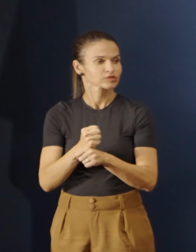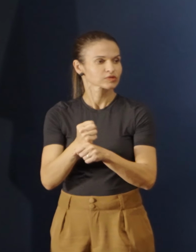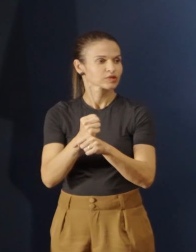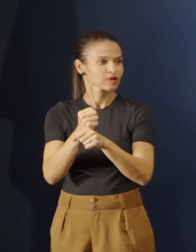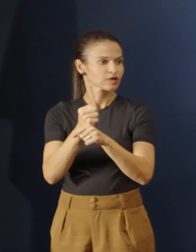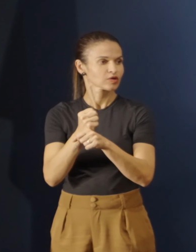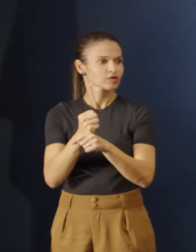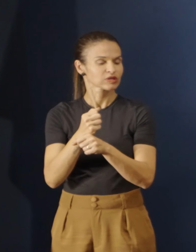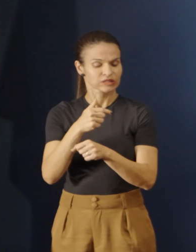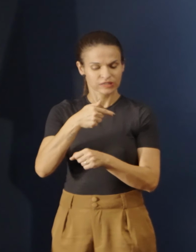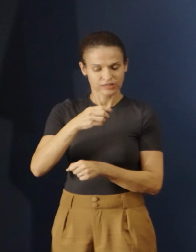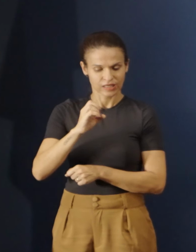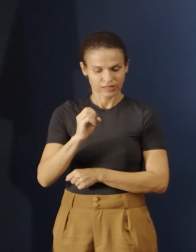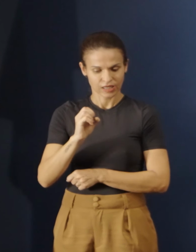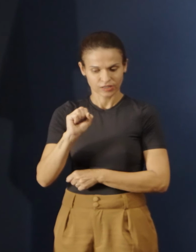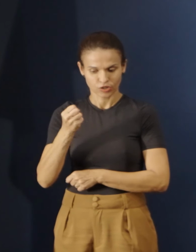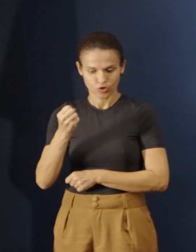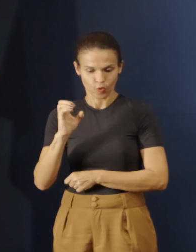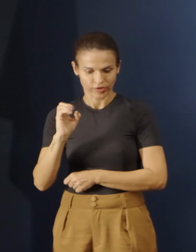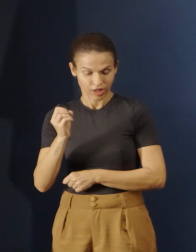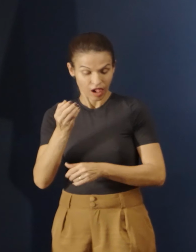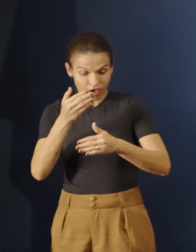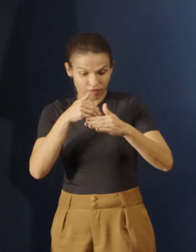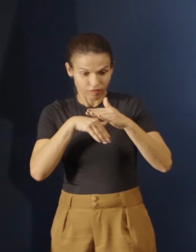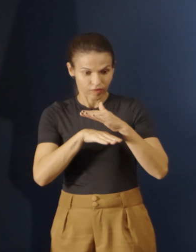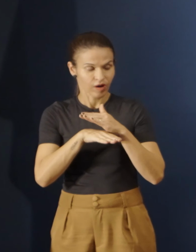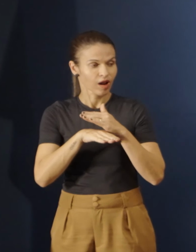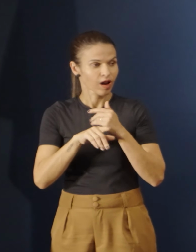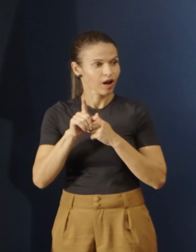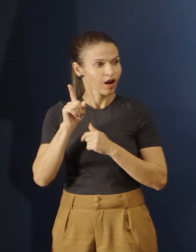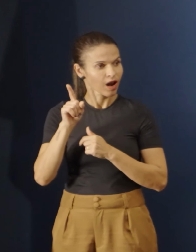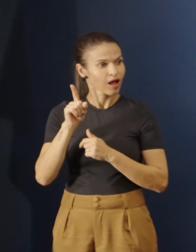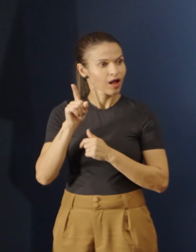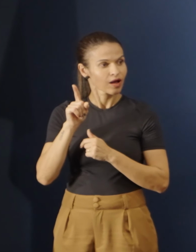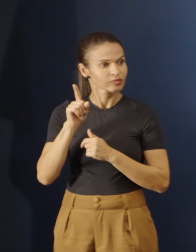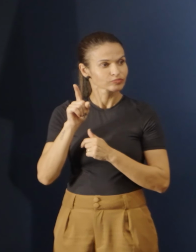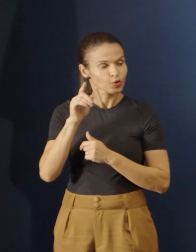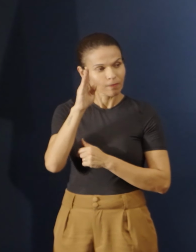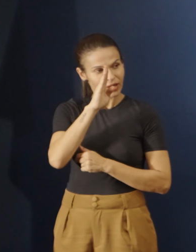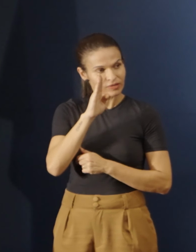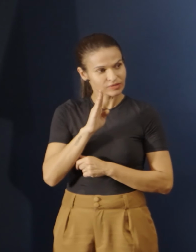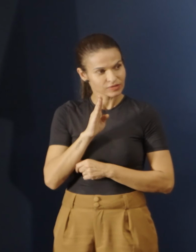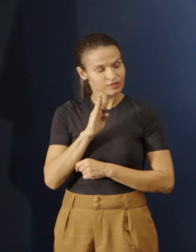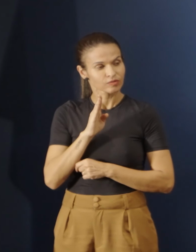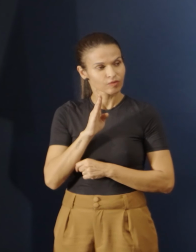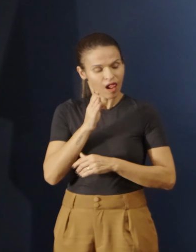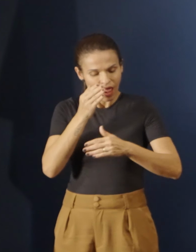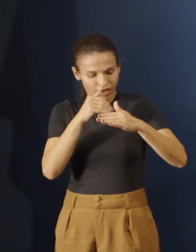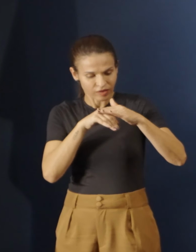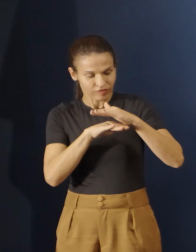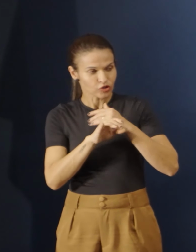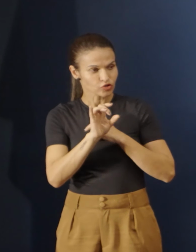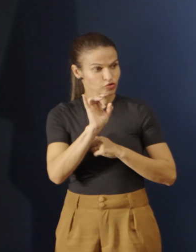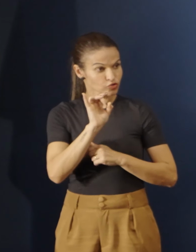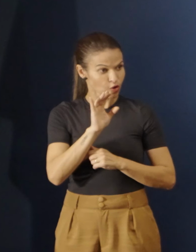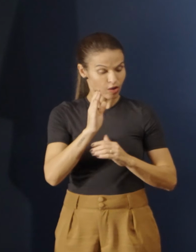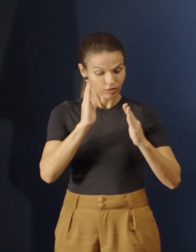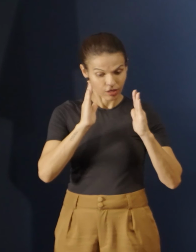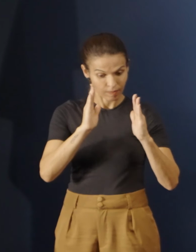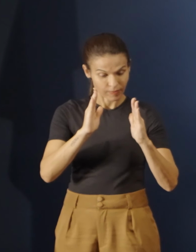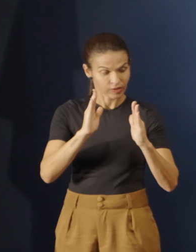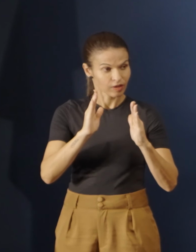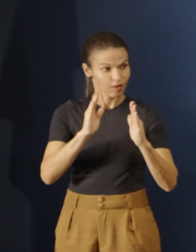especialmente nos anos 70 e 80, ela foi arquivista da província dos dominicanos no Brasil. E ela foi arquivista não só da parte da